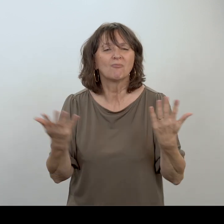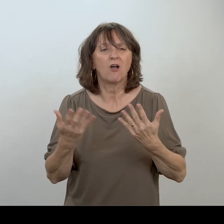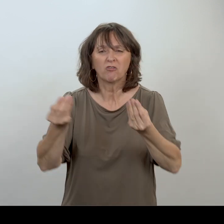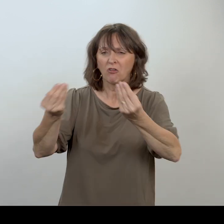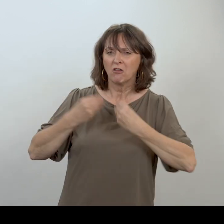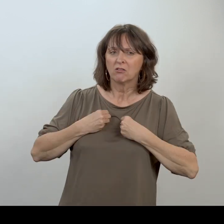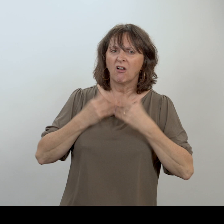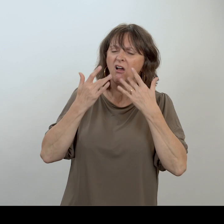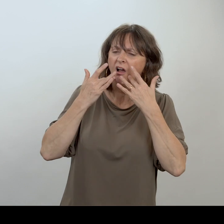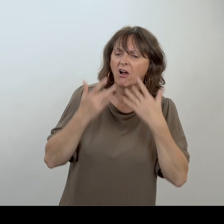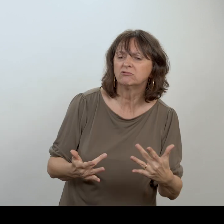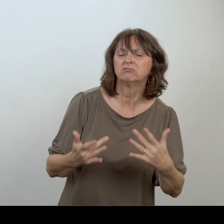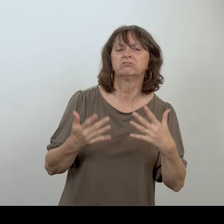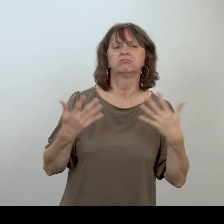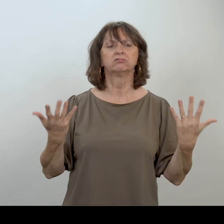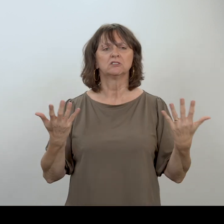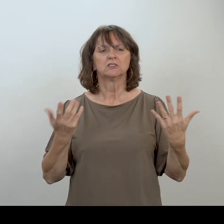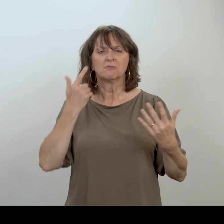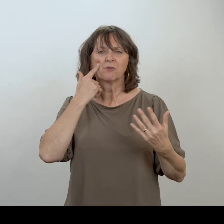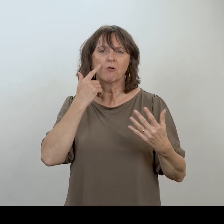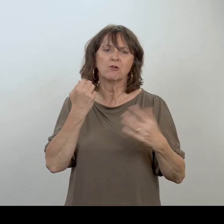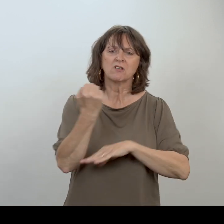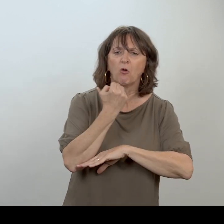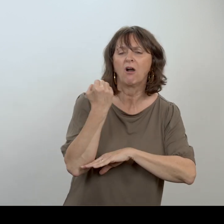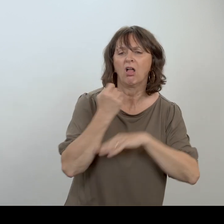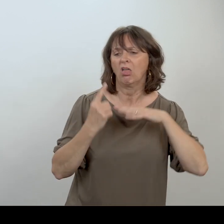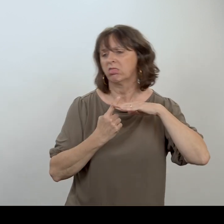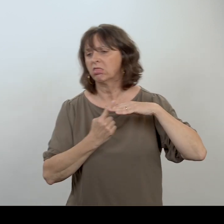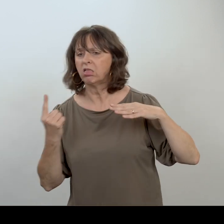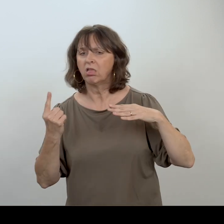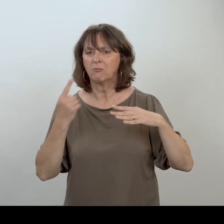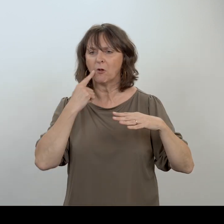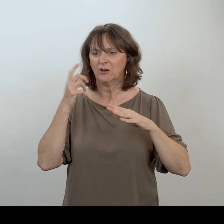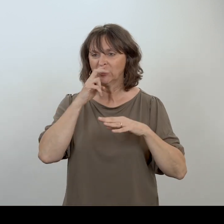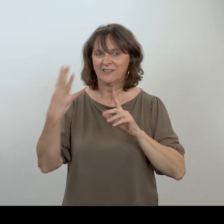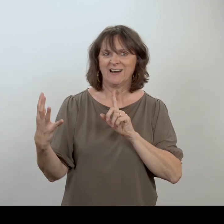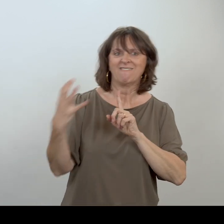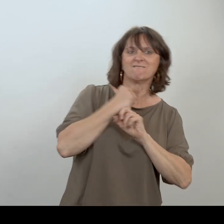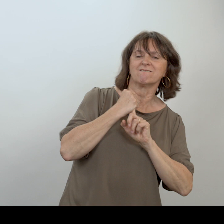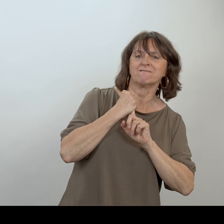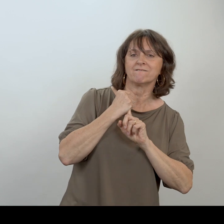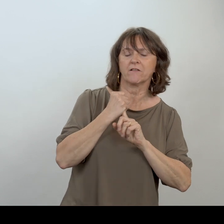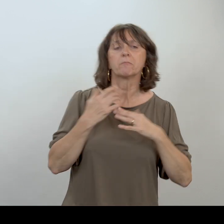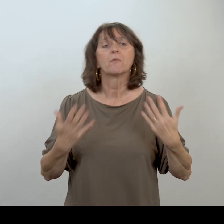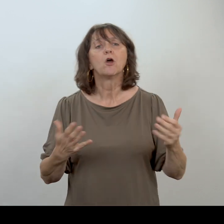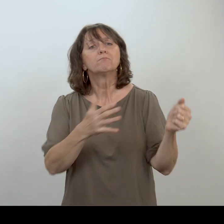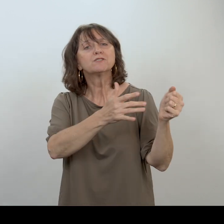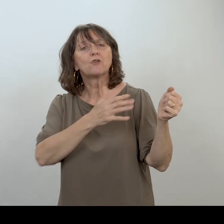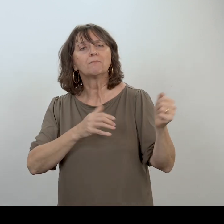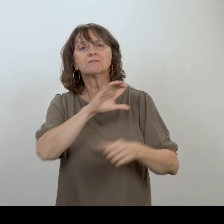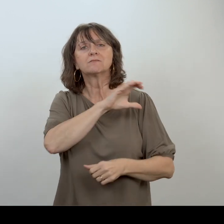est de nous décourager, nous isoler pour mieux nous dévorer. Regardons ce que dit le